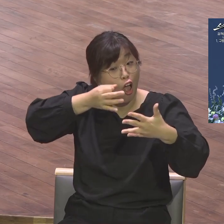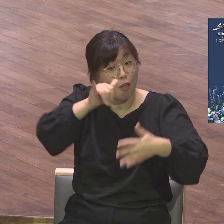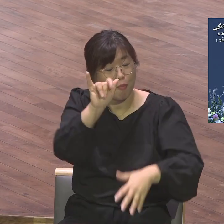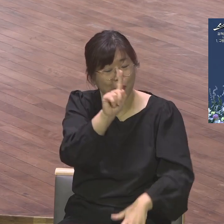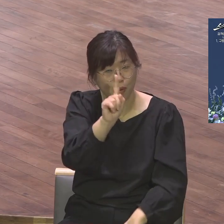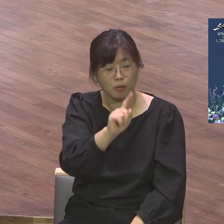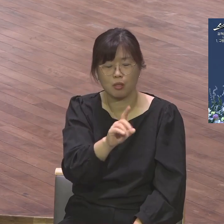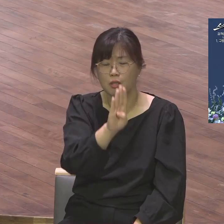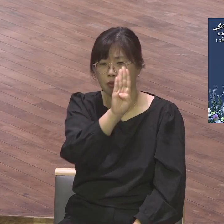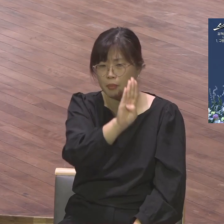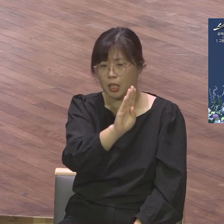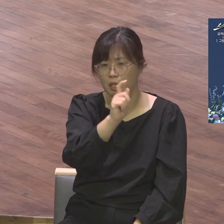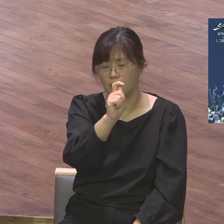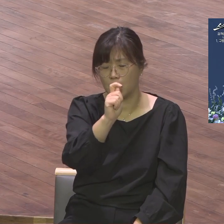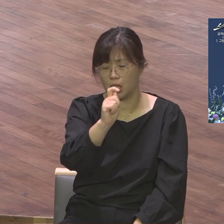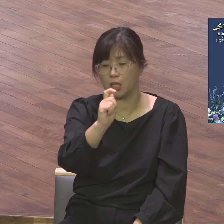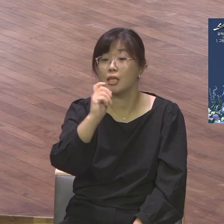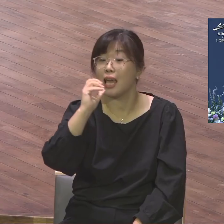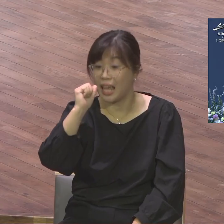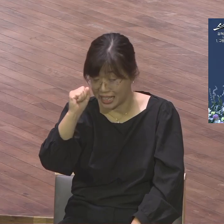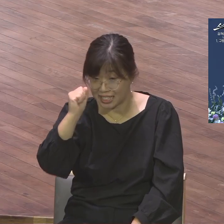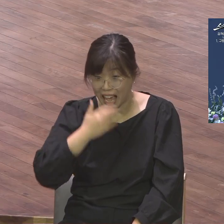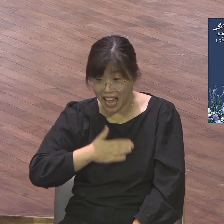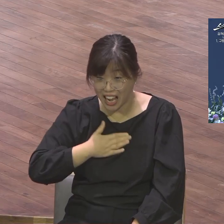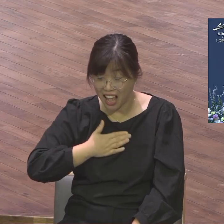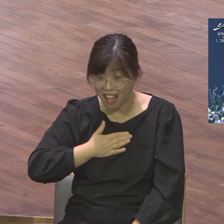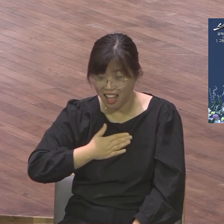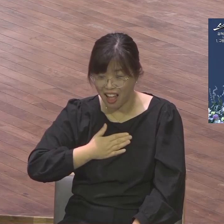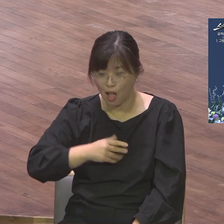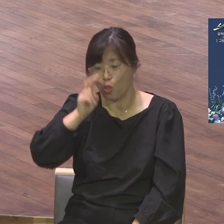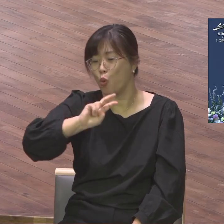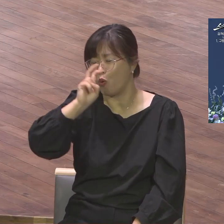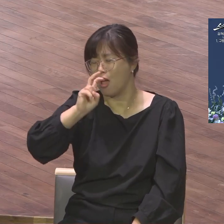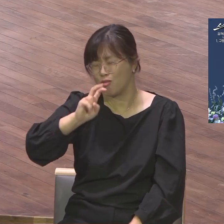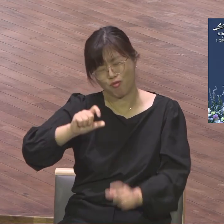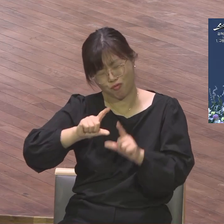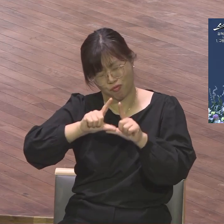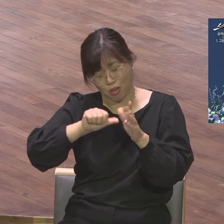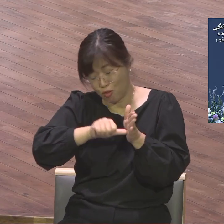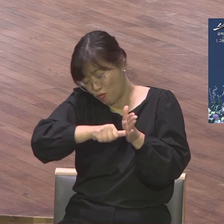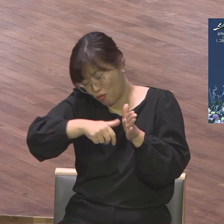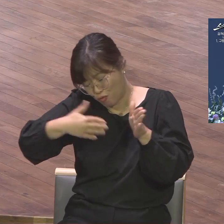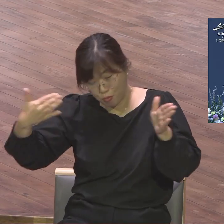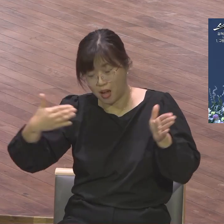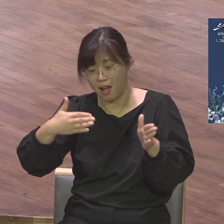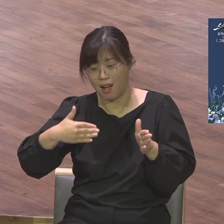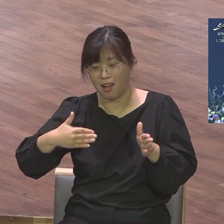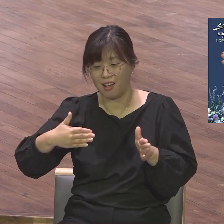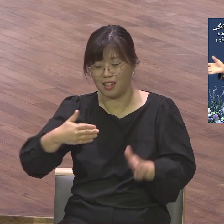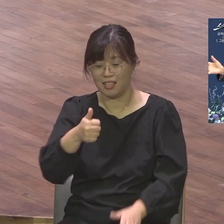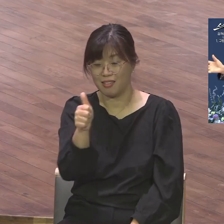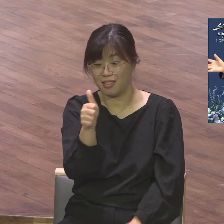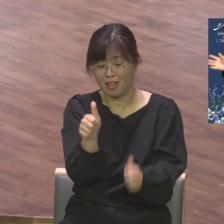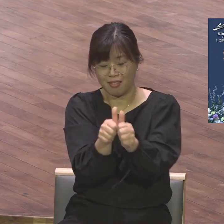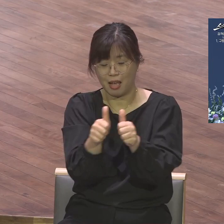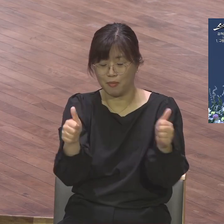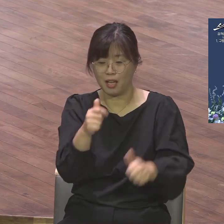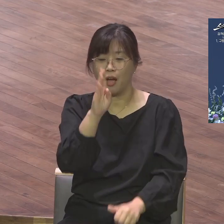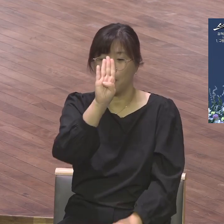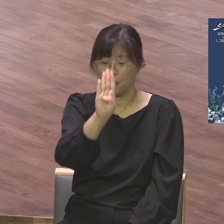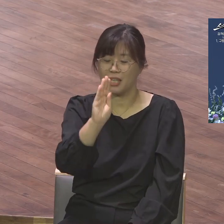2019년도가 제일 많았더만, BTS가 공연을 막 미국, 영국, 런던, 막